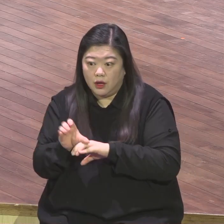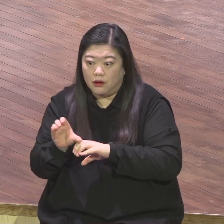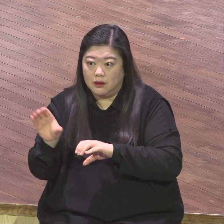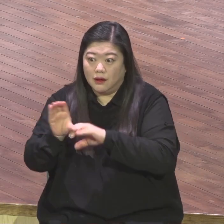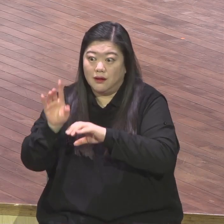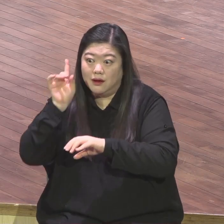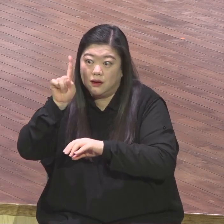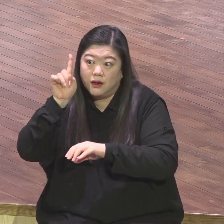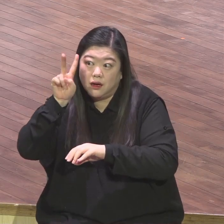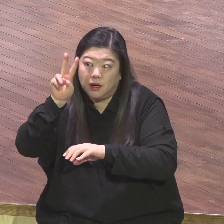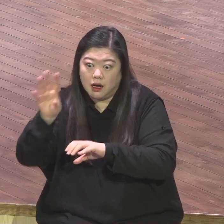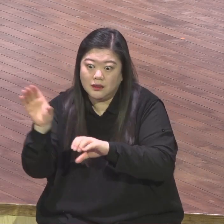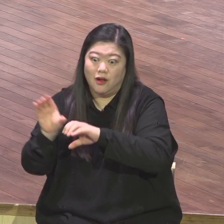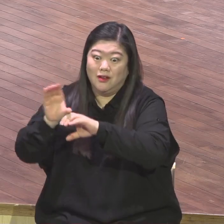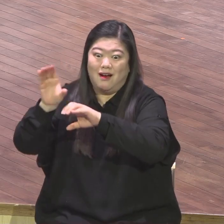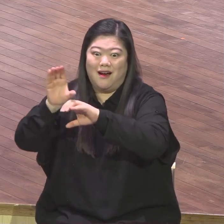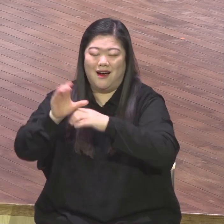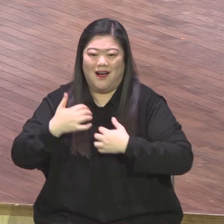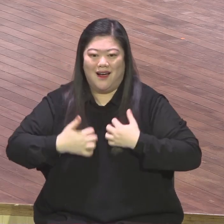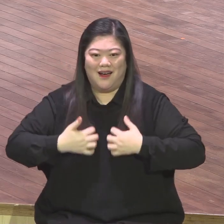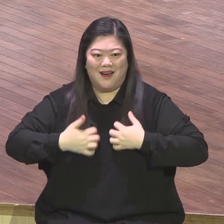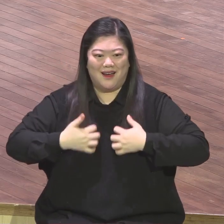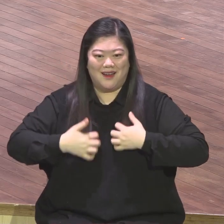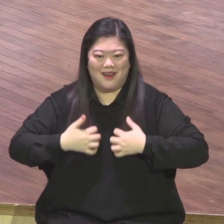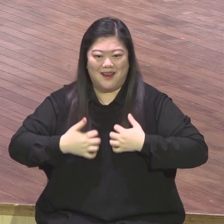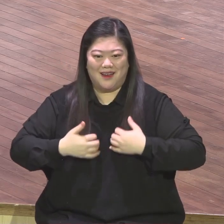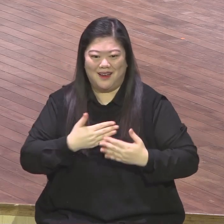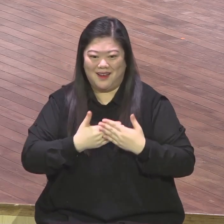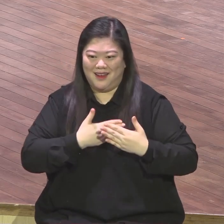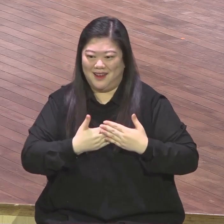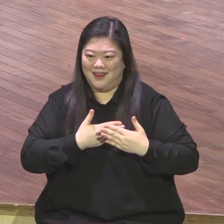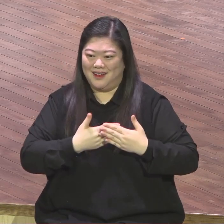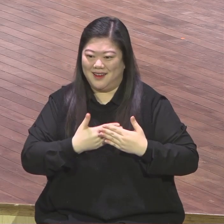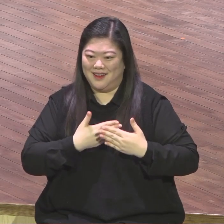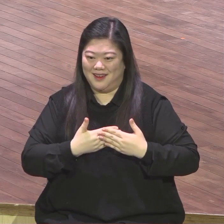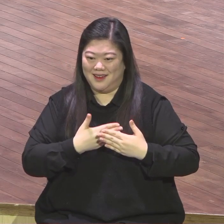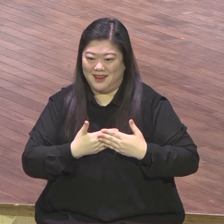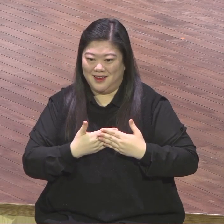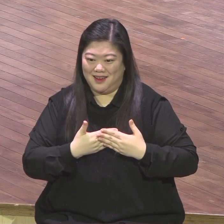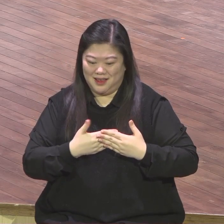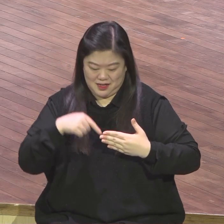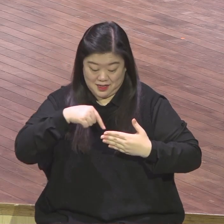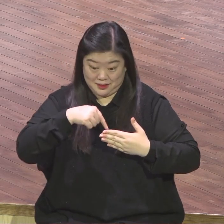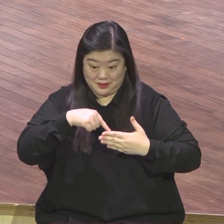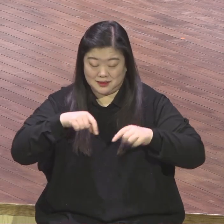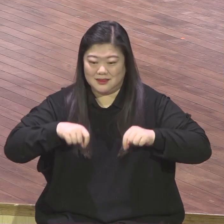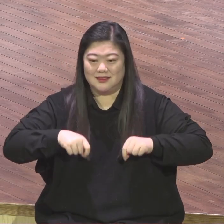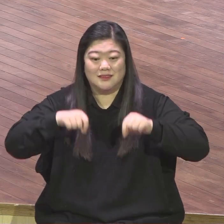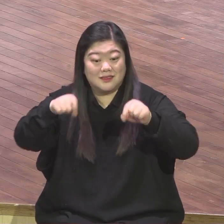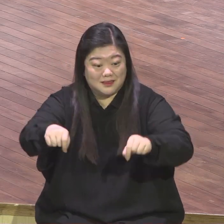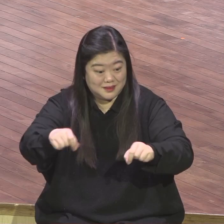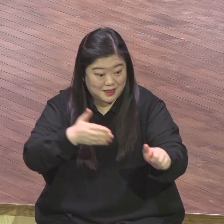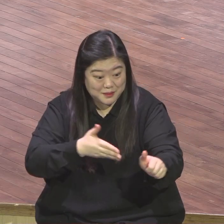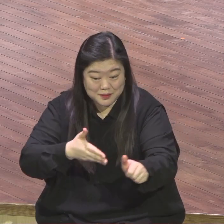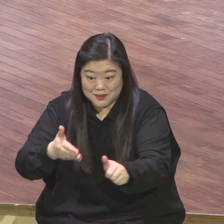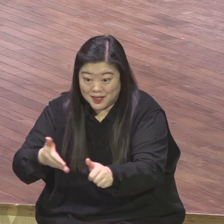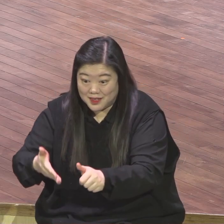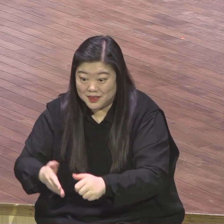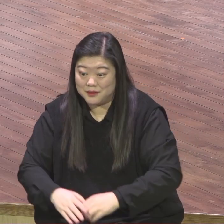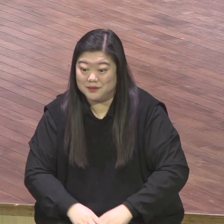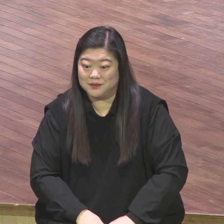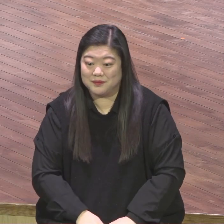영계 모든 성도들 모두가 다 이런 가슴 뛰는 신앙생활 하시기 바랍니다. 가슴 뛰는